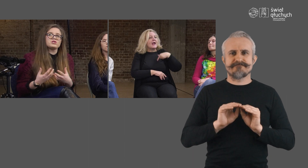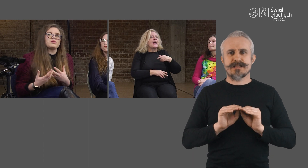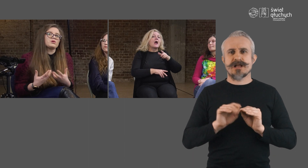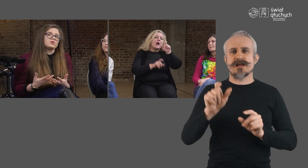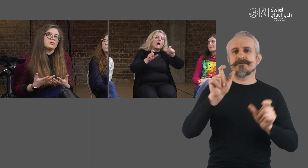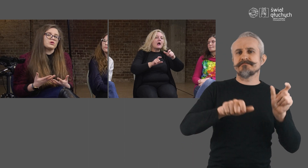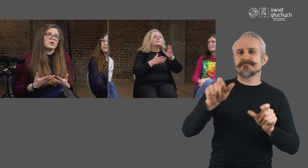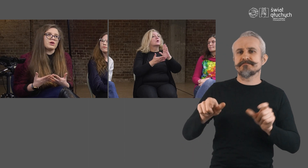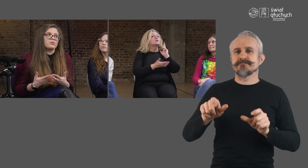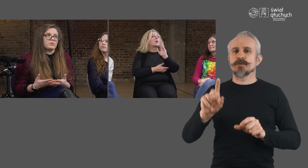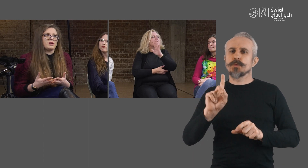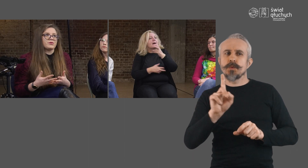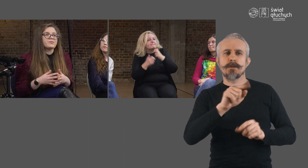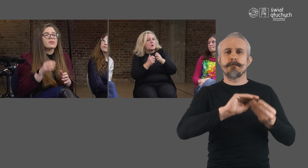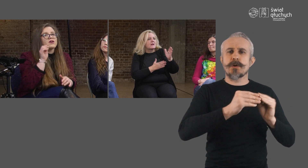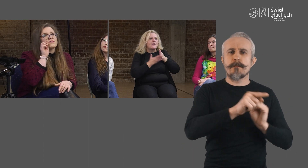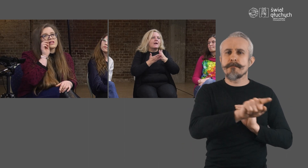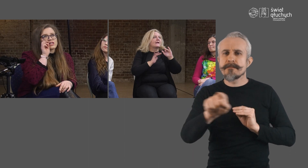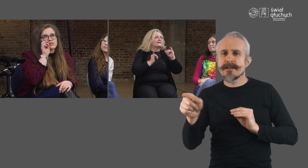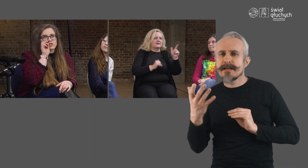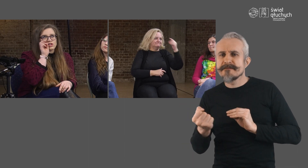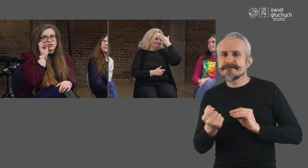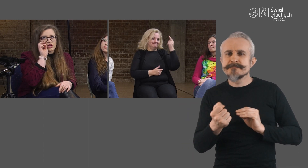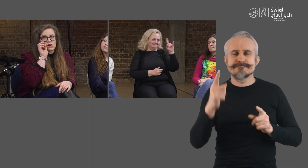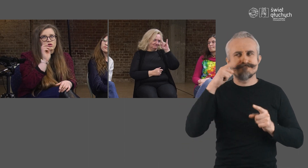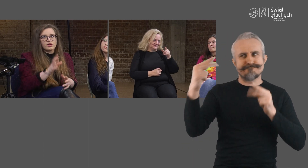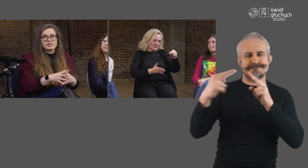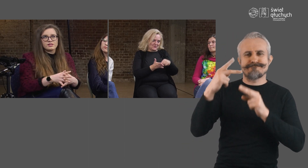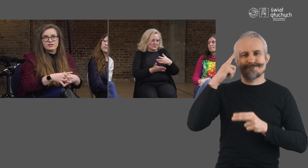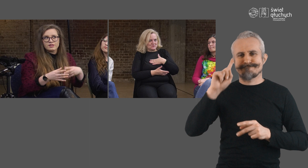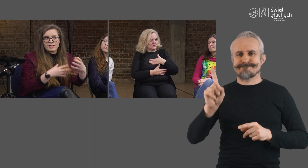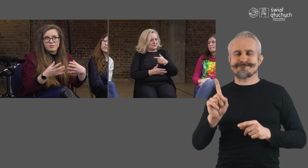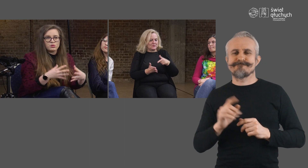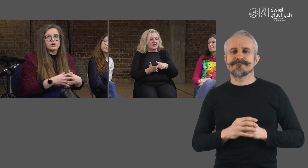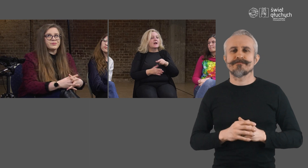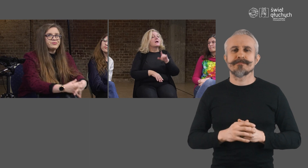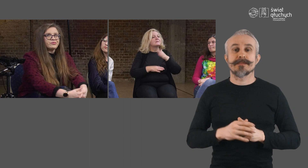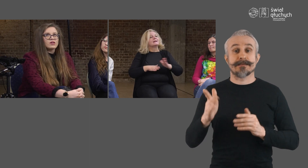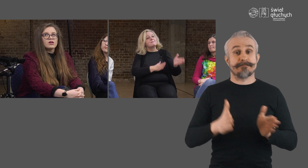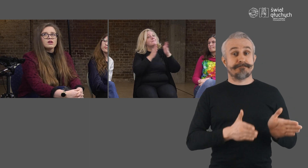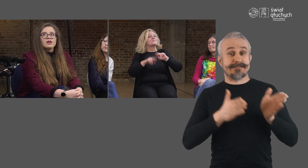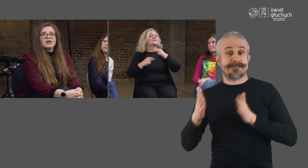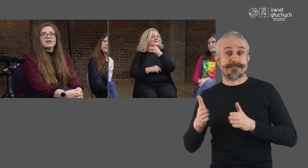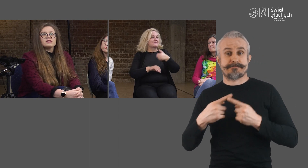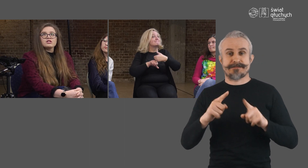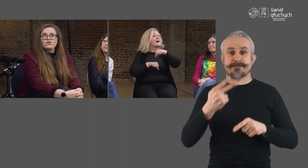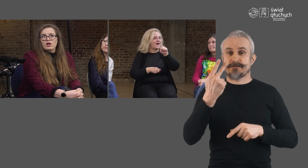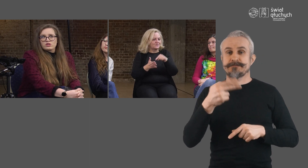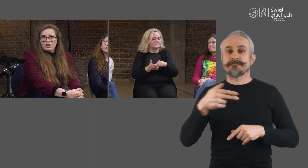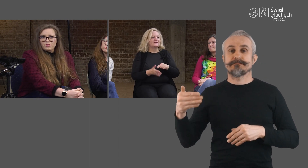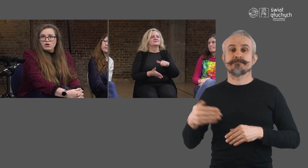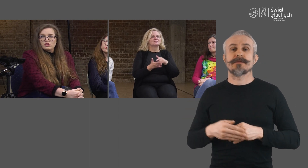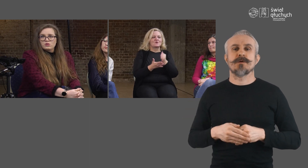sobie z uczniami, które mają problemy. I wracając właśnie do tej matury,